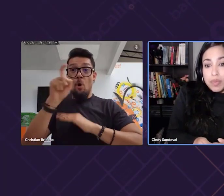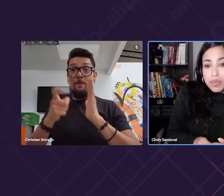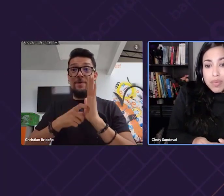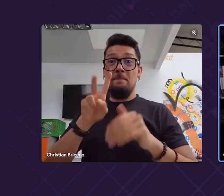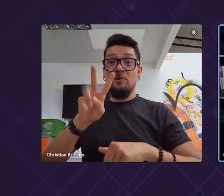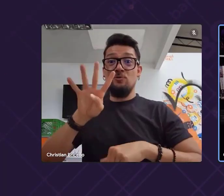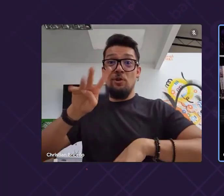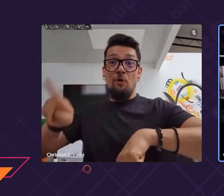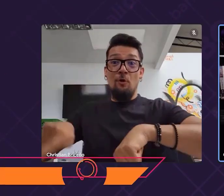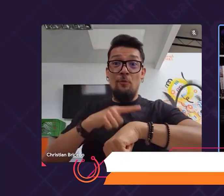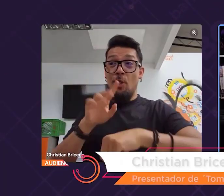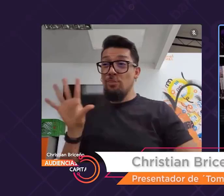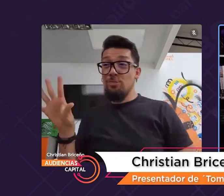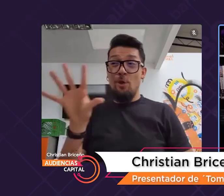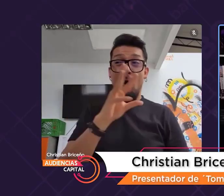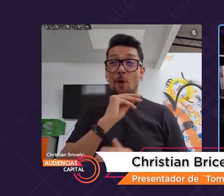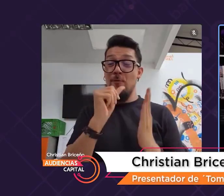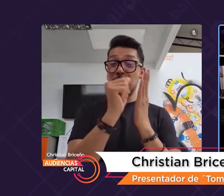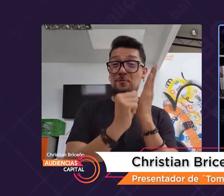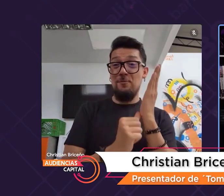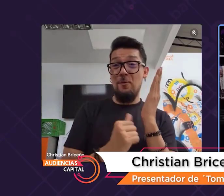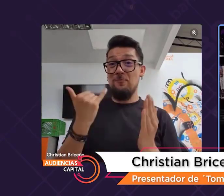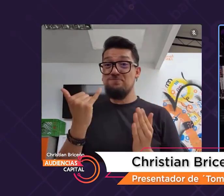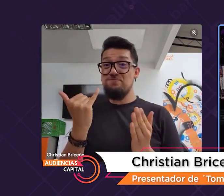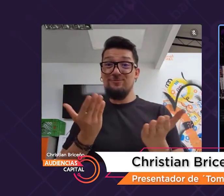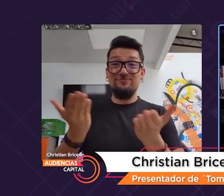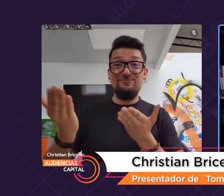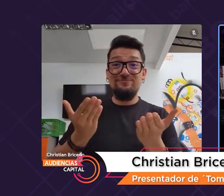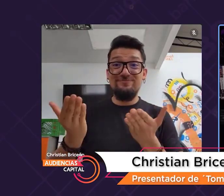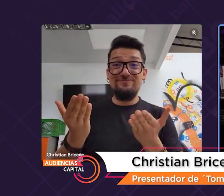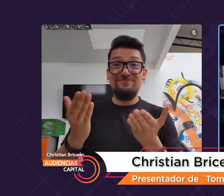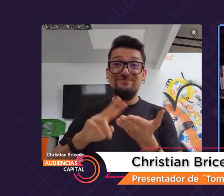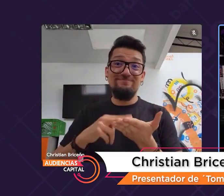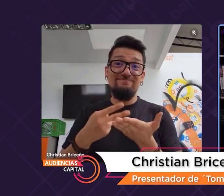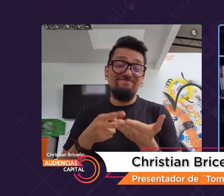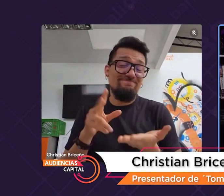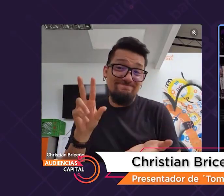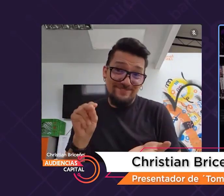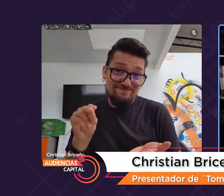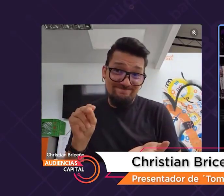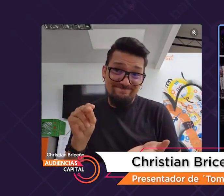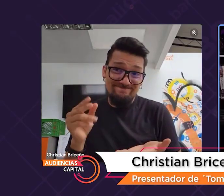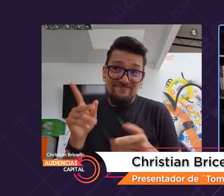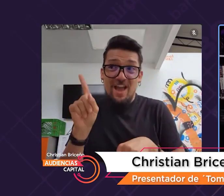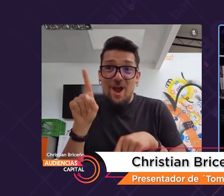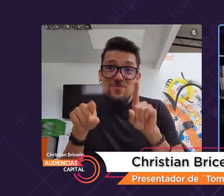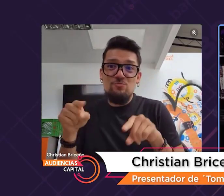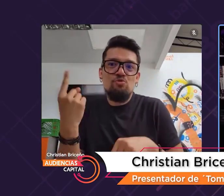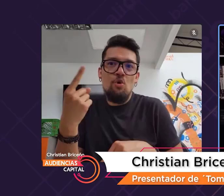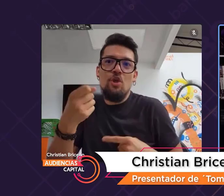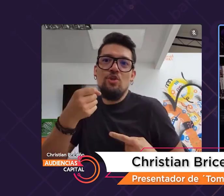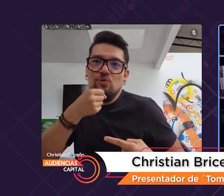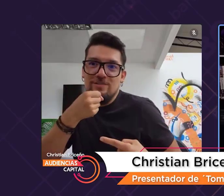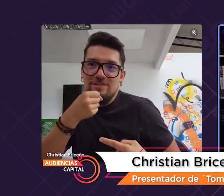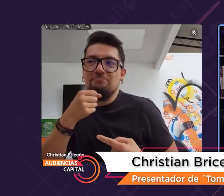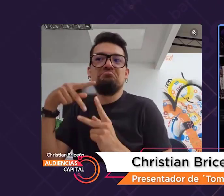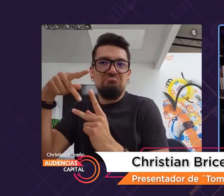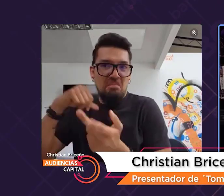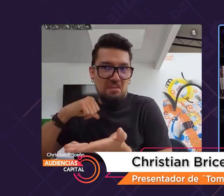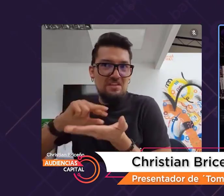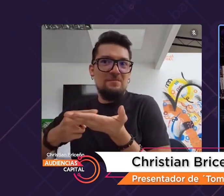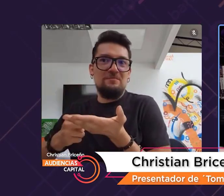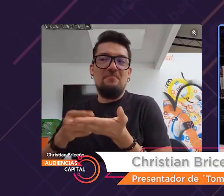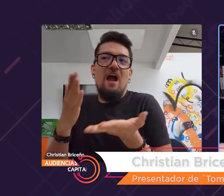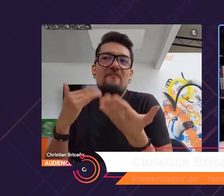que nosotros, la comunidad sorda, no podemos, sabemos de que el servicio de interpretación no lo podemos tener las